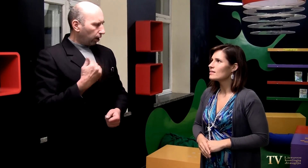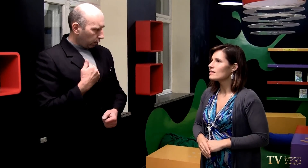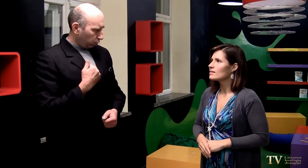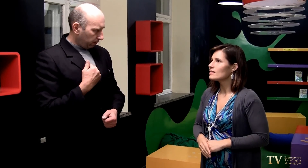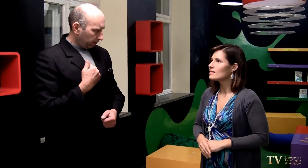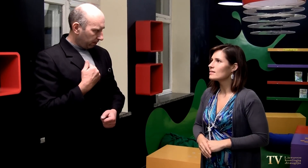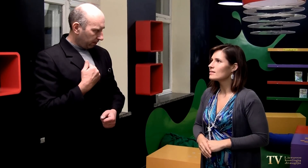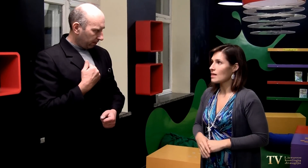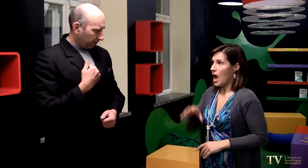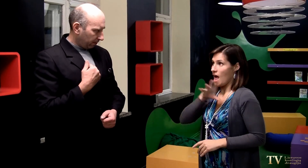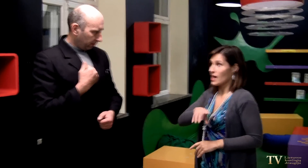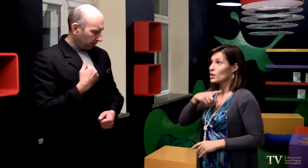aš.